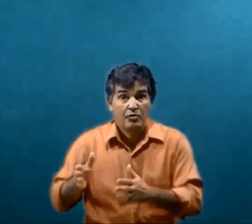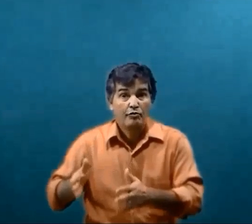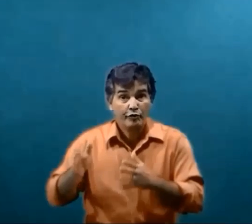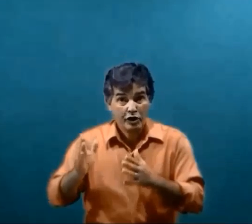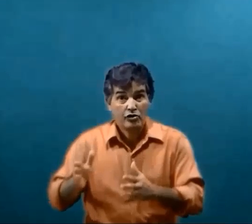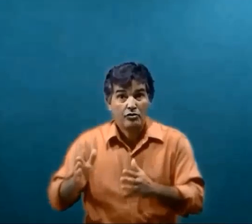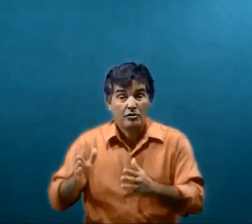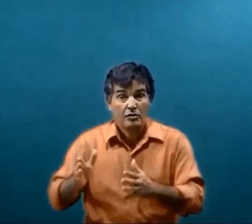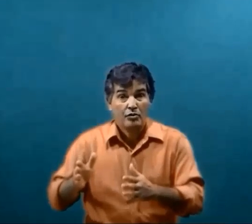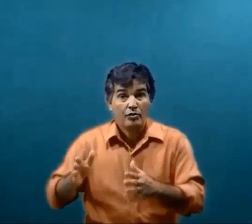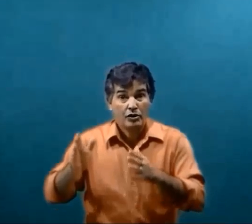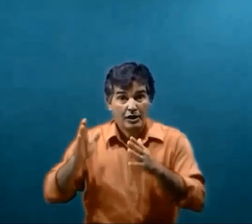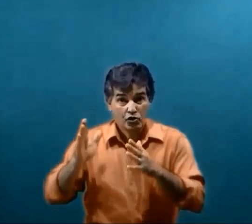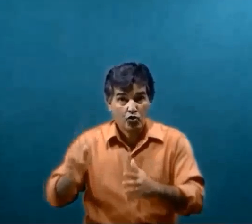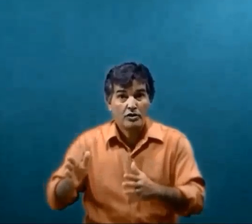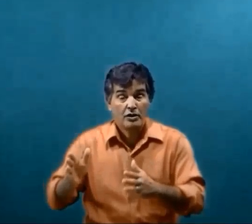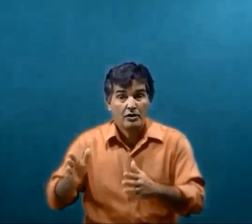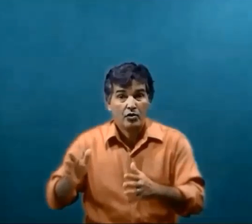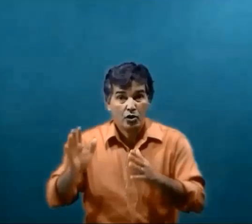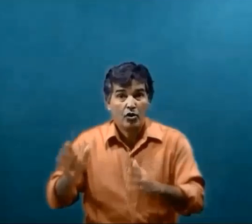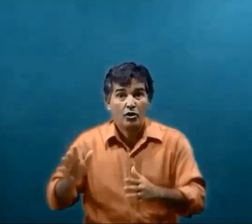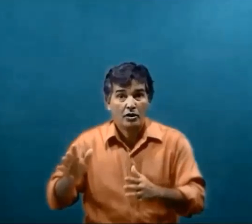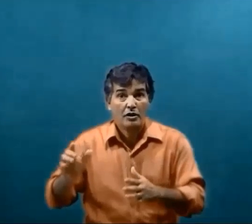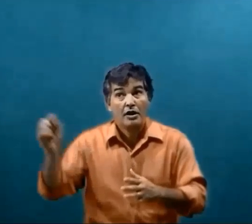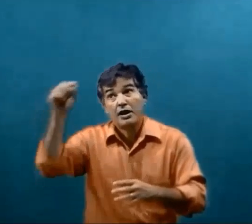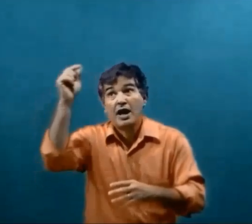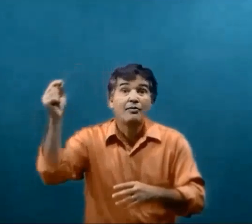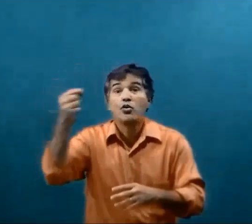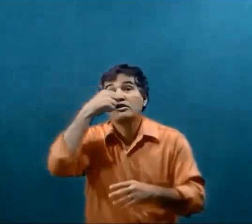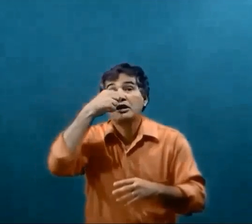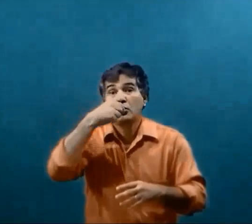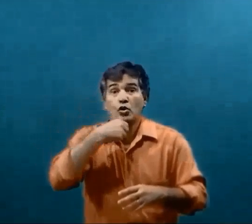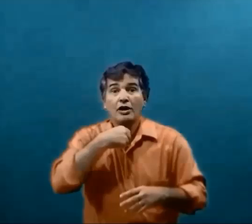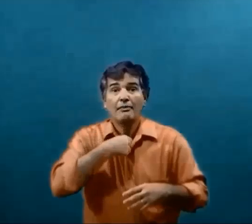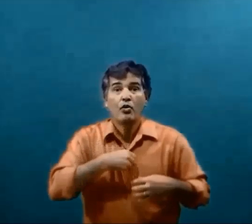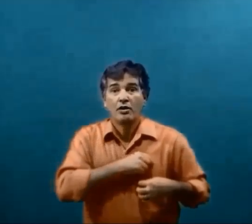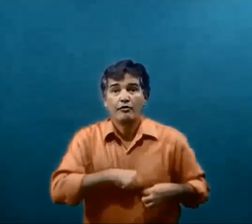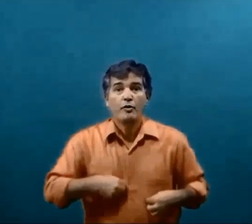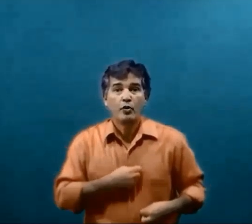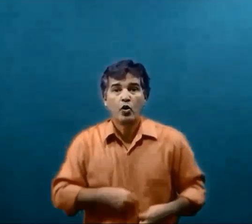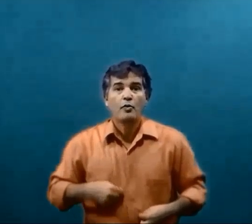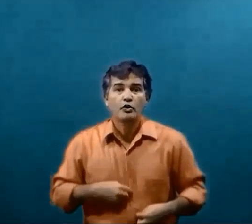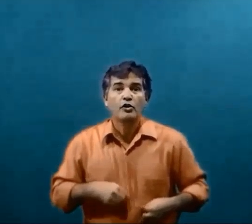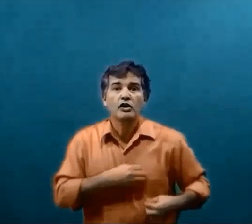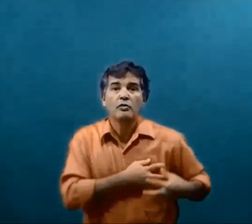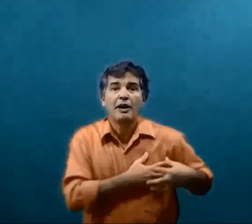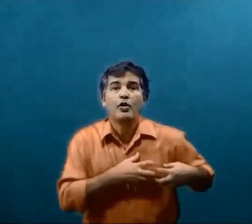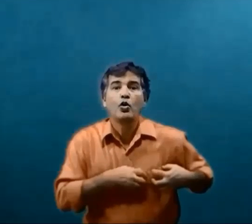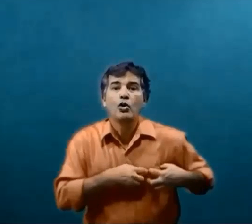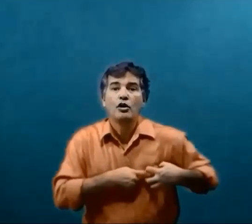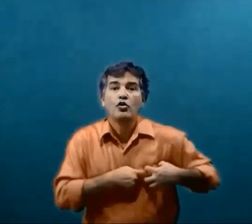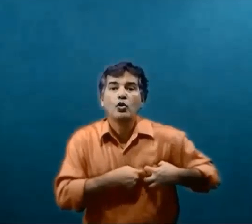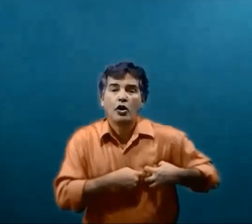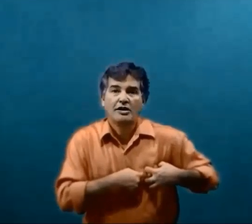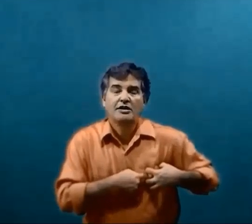um vídeo onde a surda coloca que a mosca entrou na boca, foi para o corpo todinho e parou no